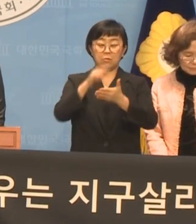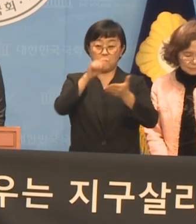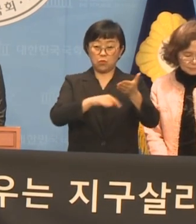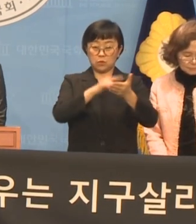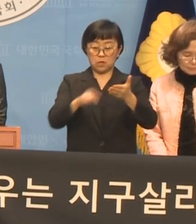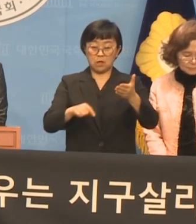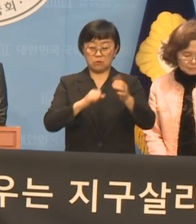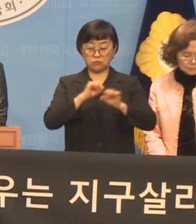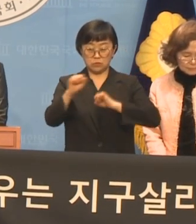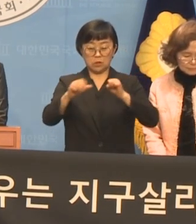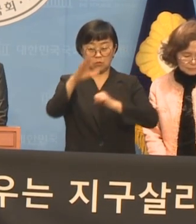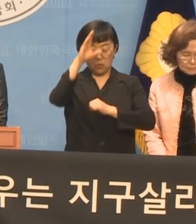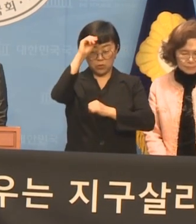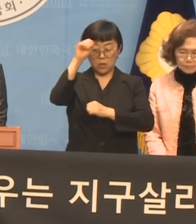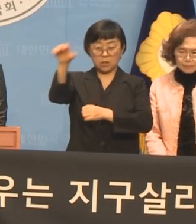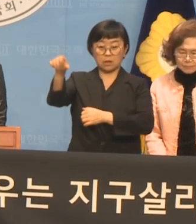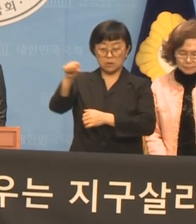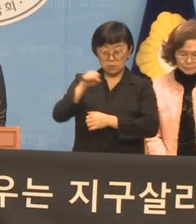국채보상운동을 모델로 삼아